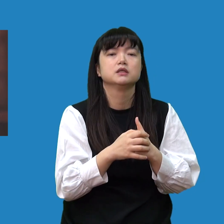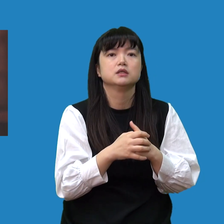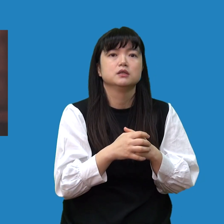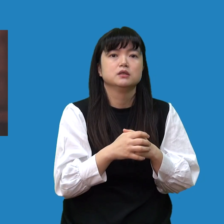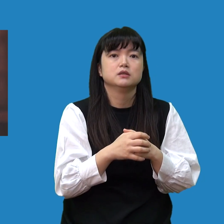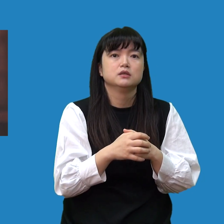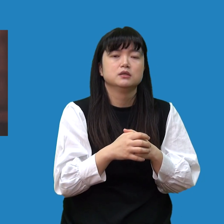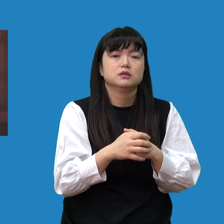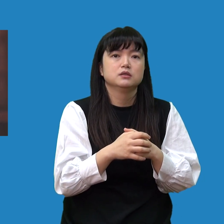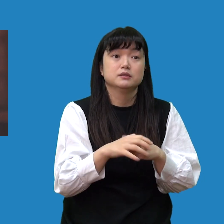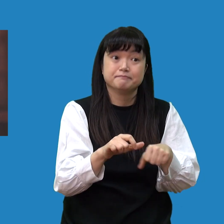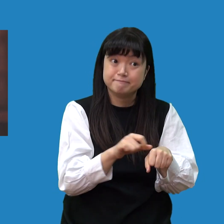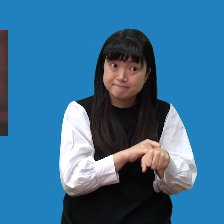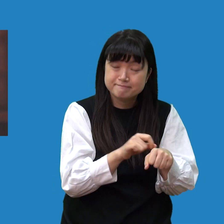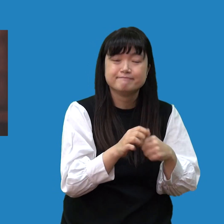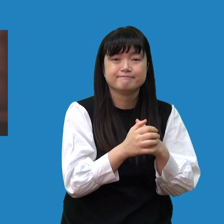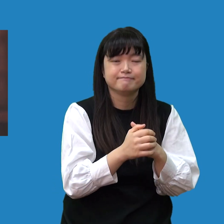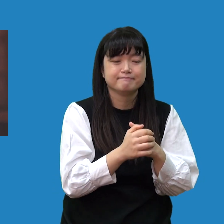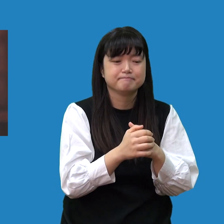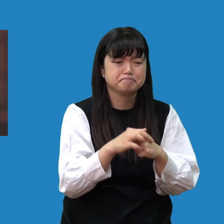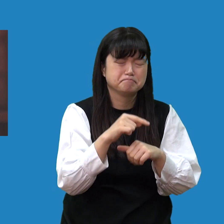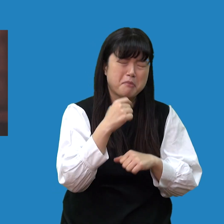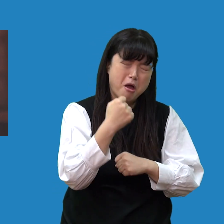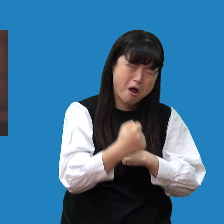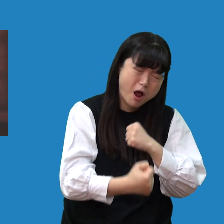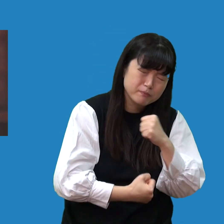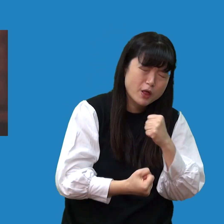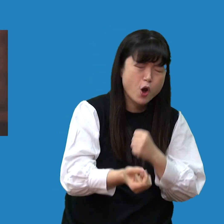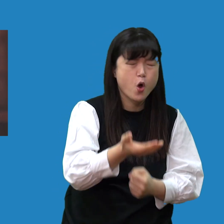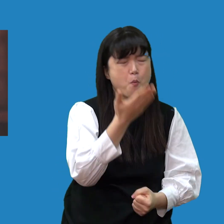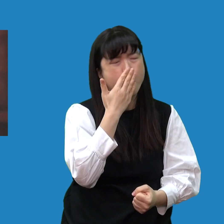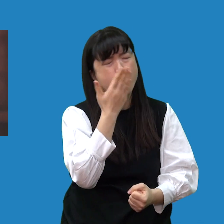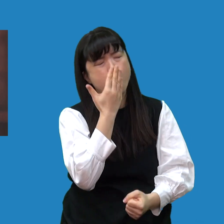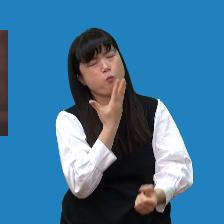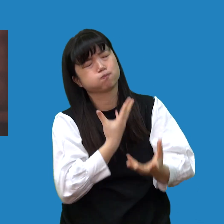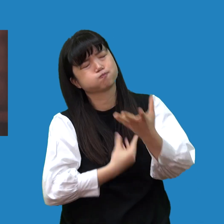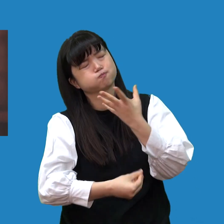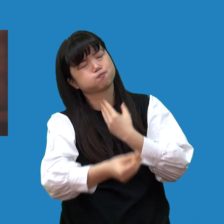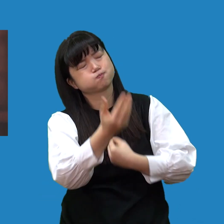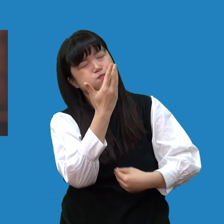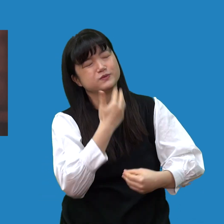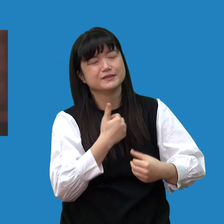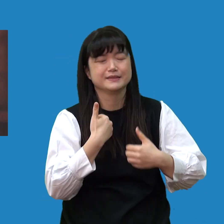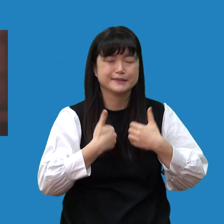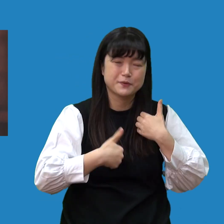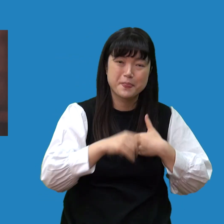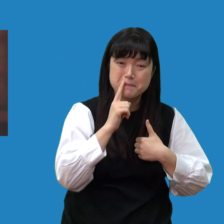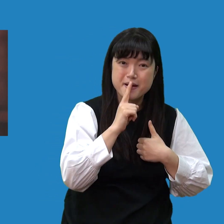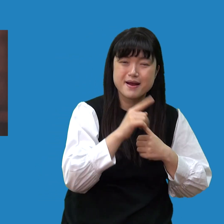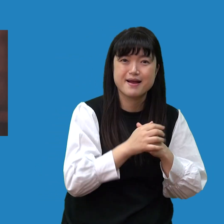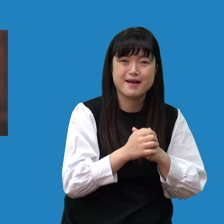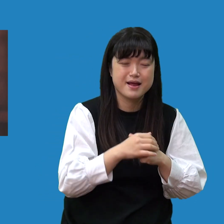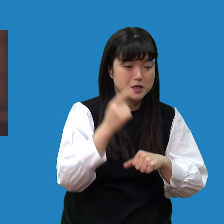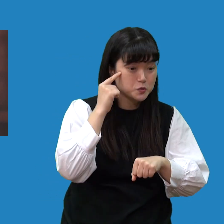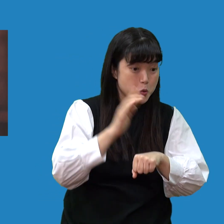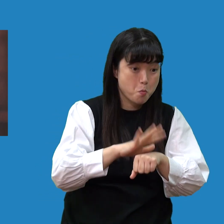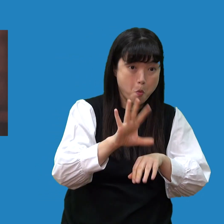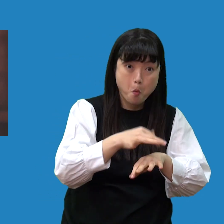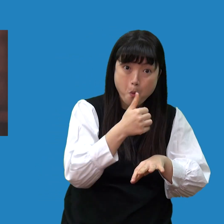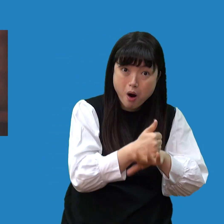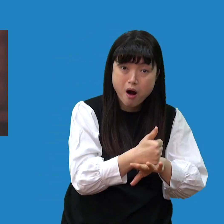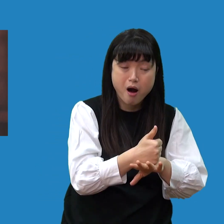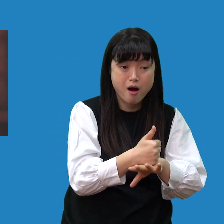대목입니다. 특별히 마음대로 먹고 마시고 즐거워했다. 자, 솔로몬 왕